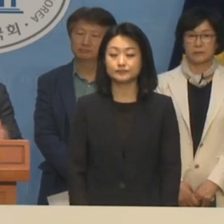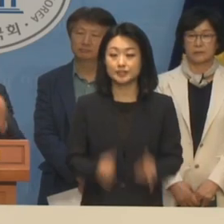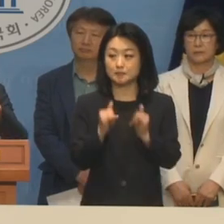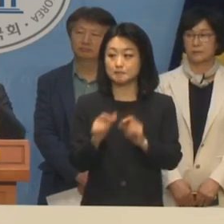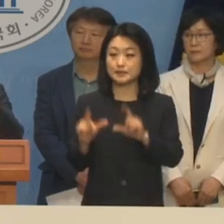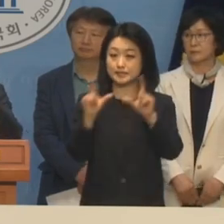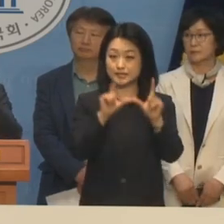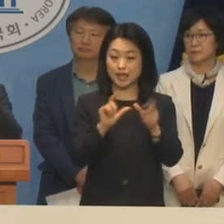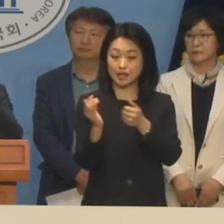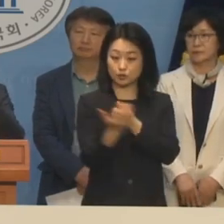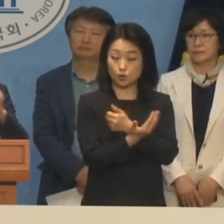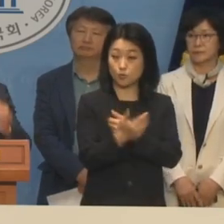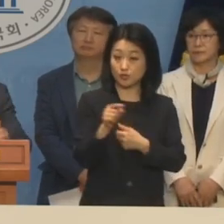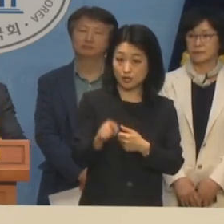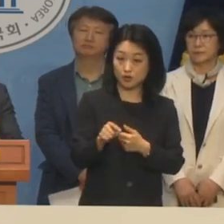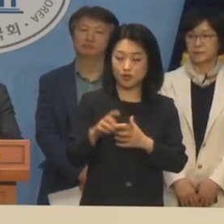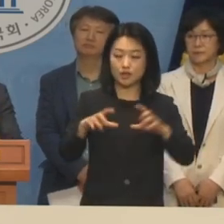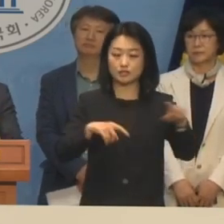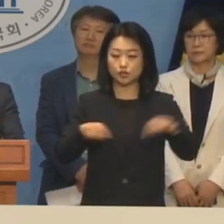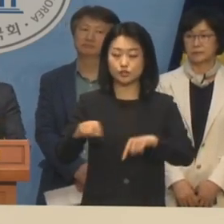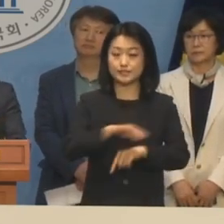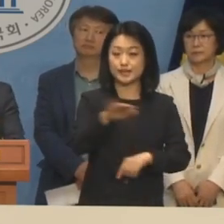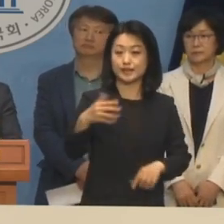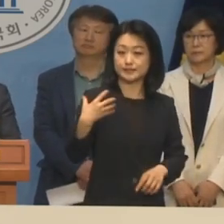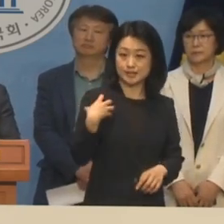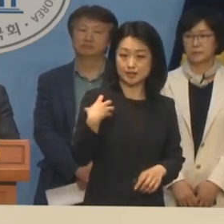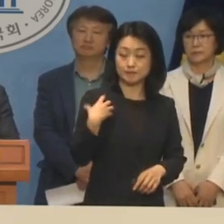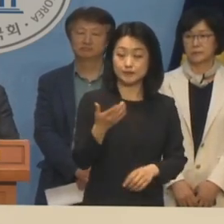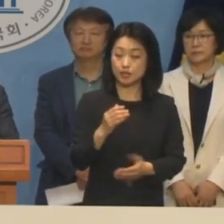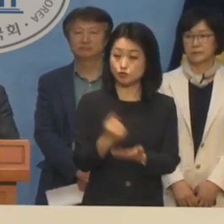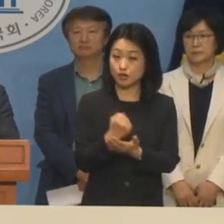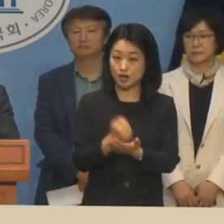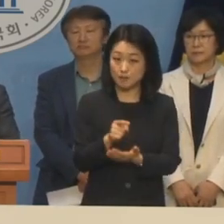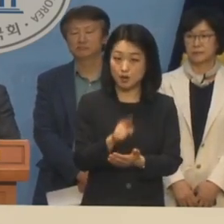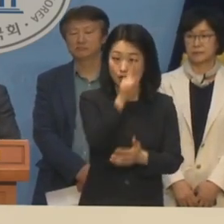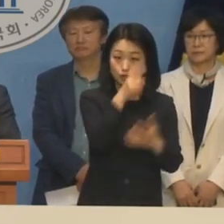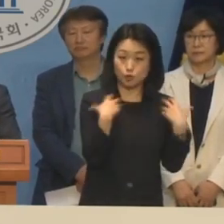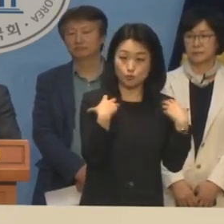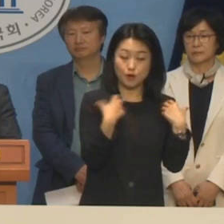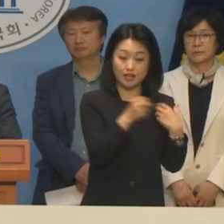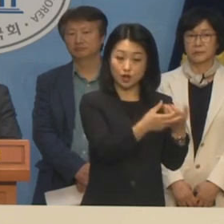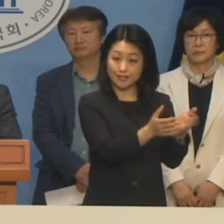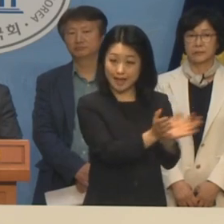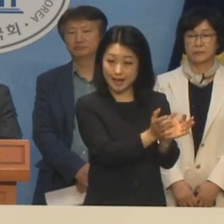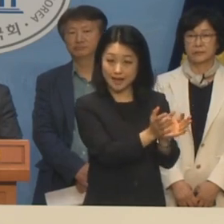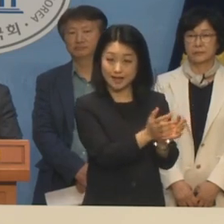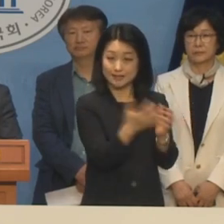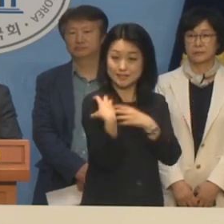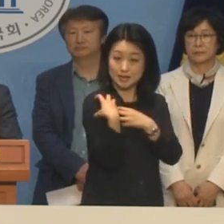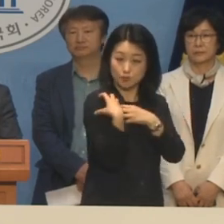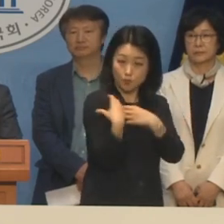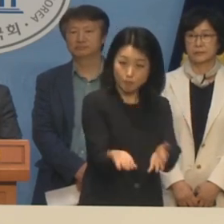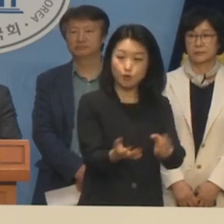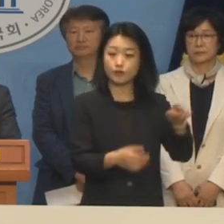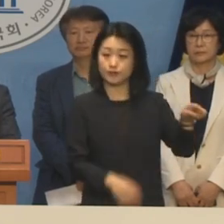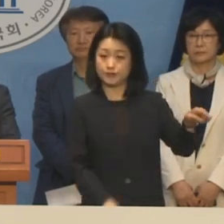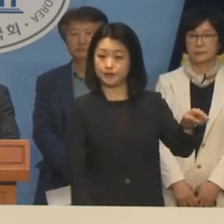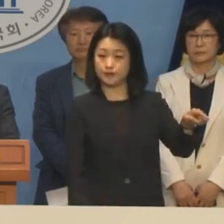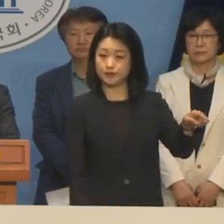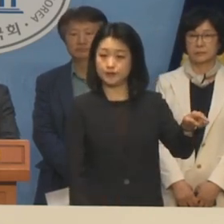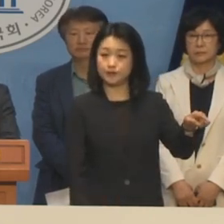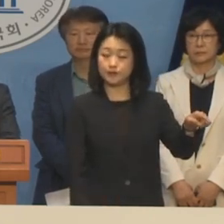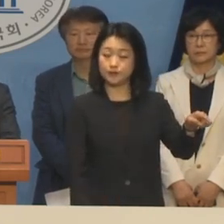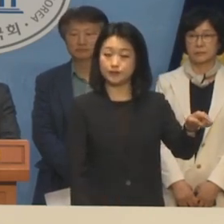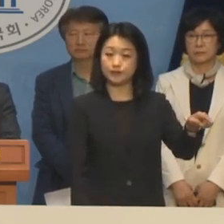민생을 돌보는 것이 정치의 중요한 책무입니다. 그러나 유감스럽게도 정부와 여당은 그 책무를 외면하고 있습니다.